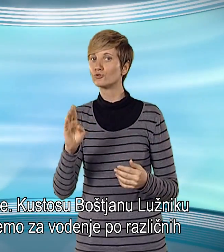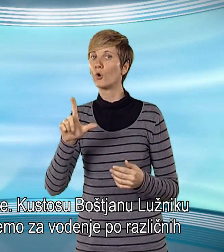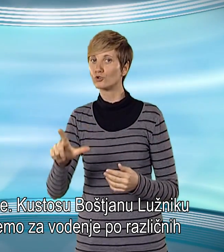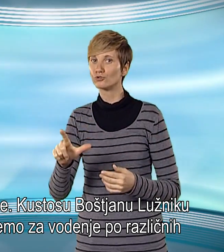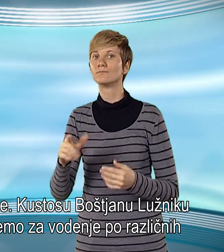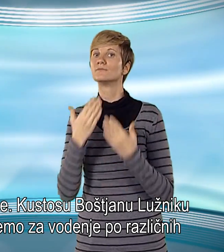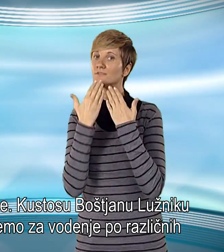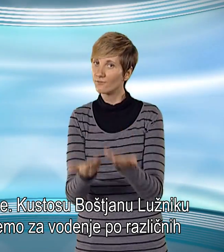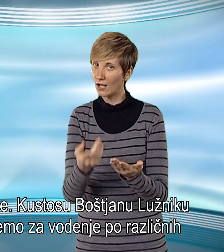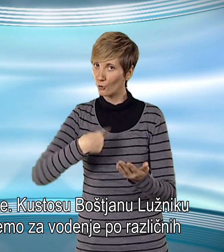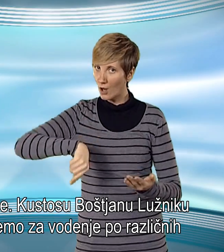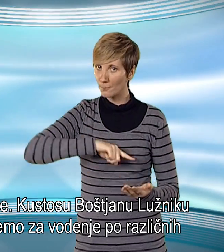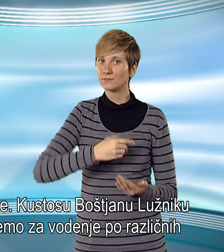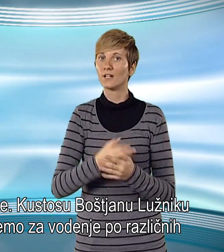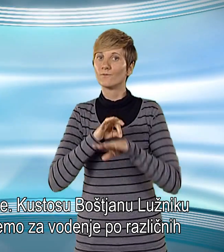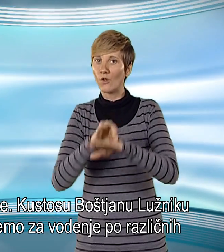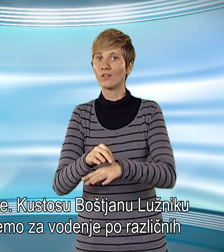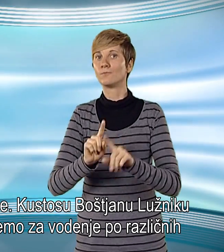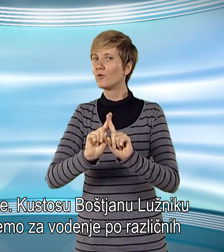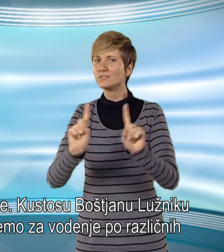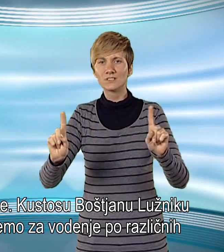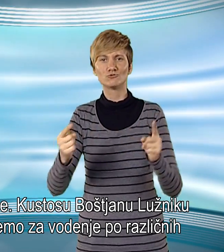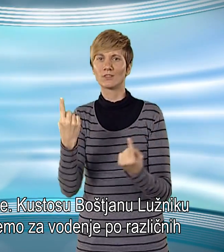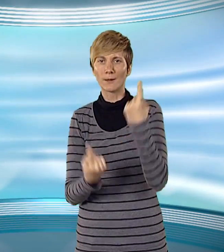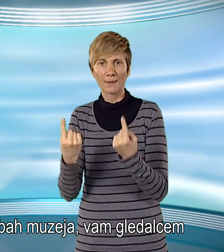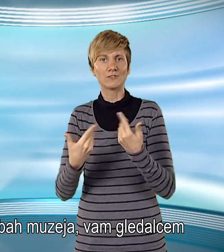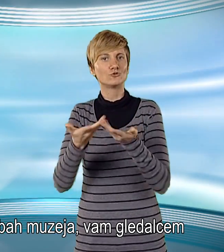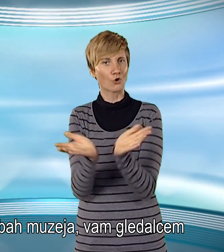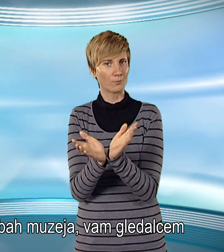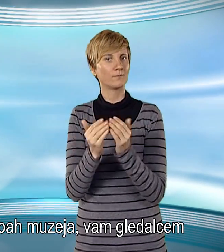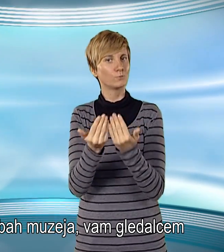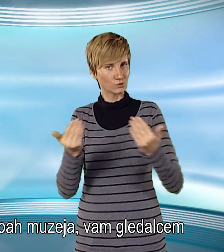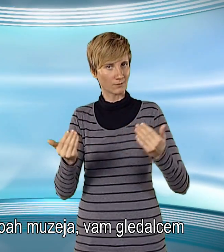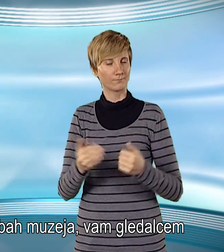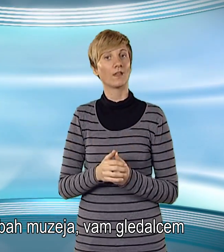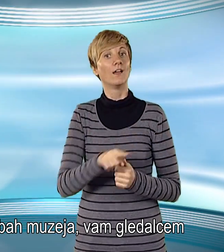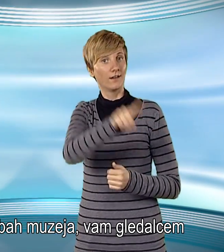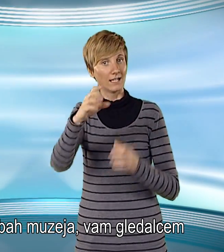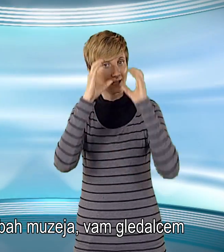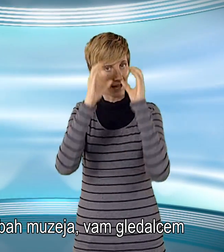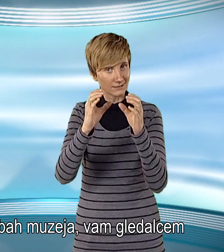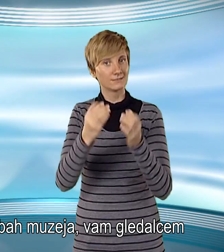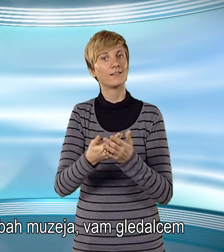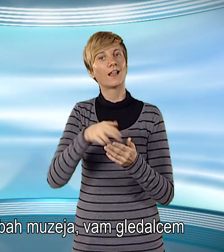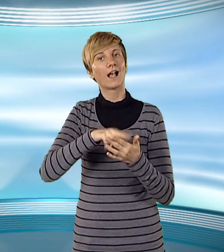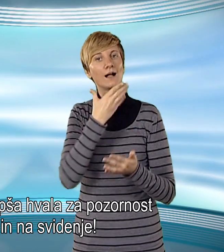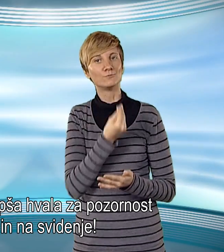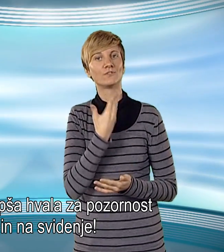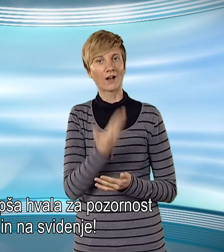se zahvaljujemo za vodenje po različnih tematskih sobah muzeja, vam gledalcem pa najlepše hvala za pozornost in nasvidenje.